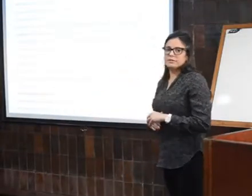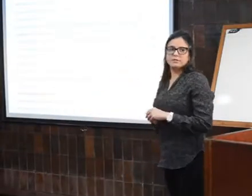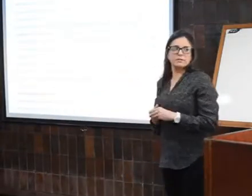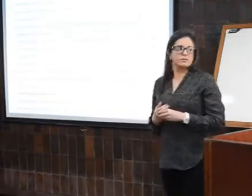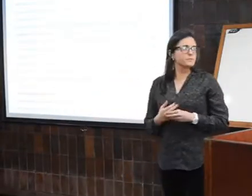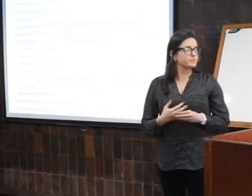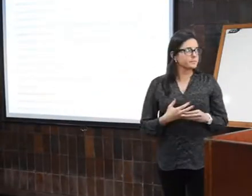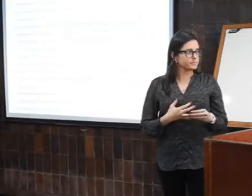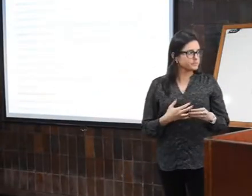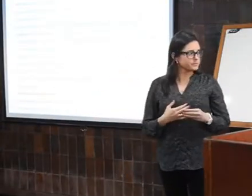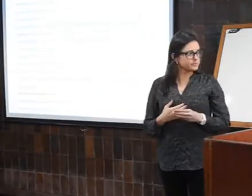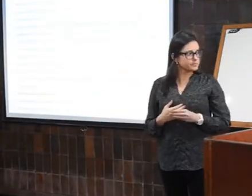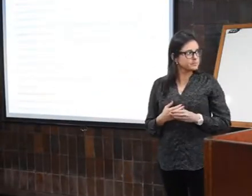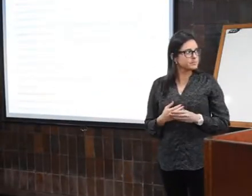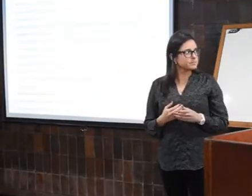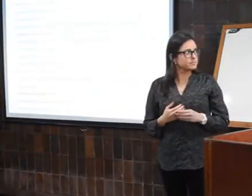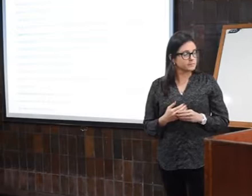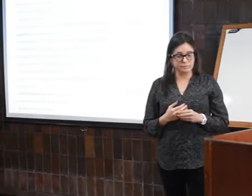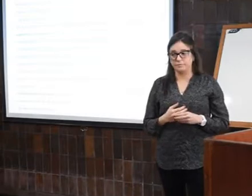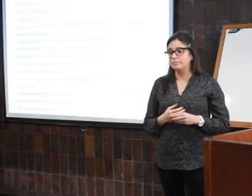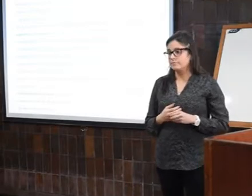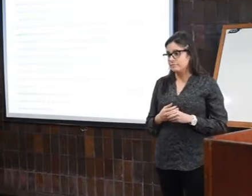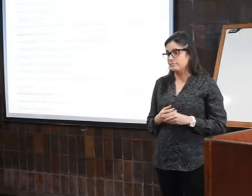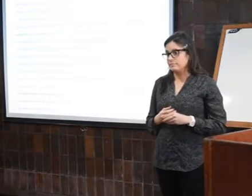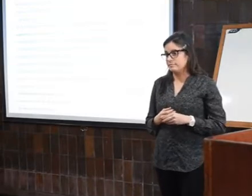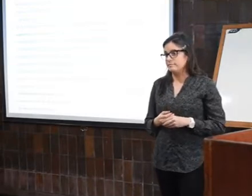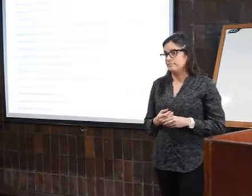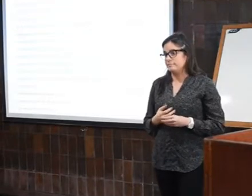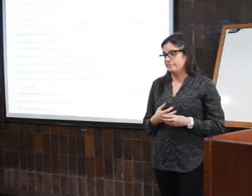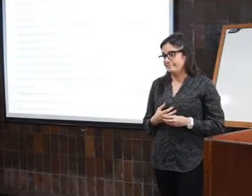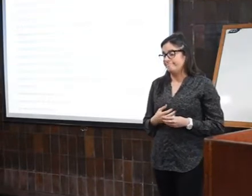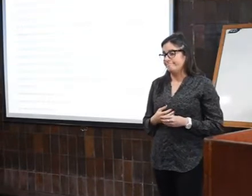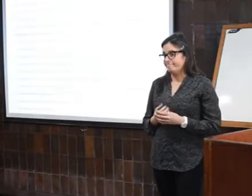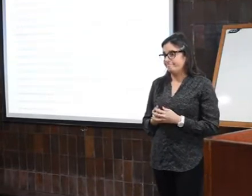está perfectamente que les preguntan de memoria lo saben